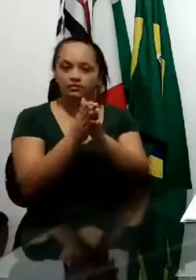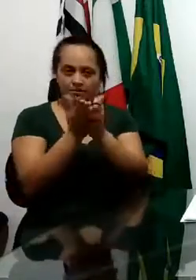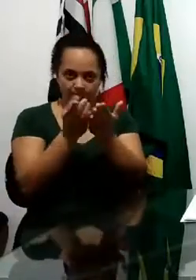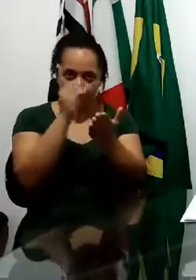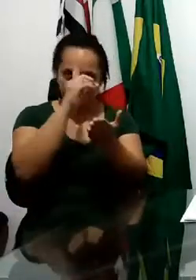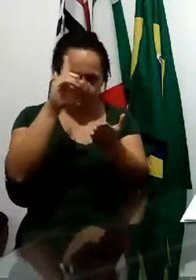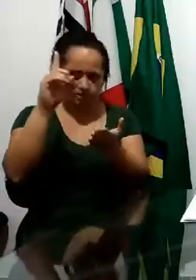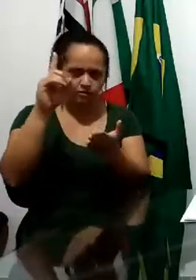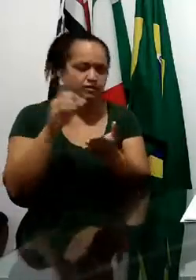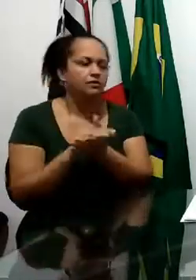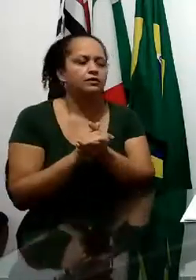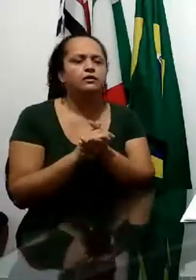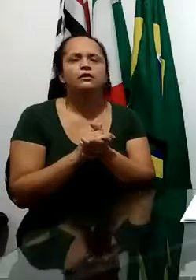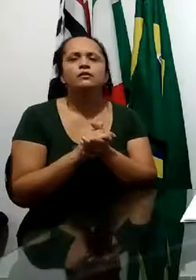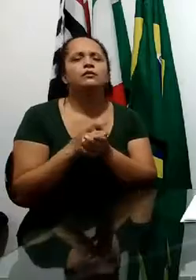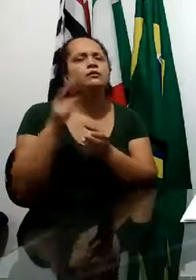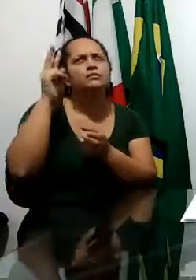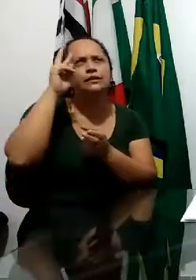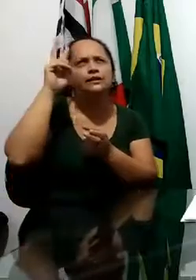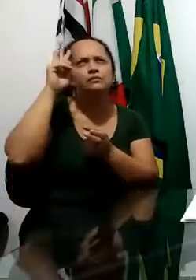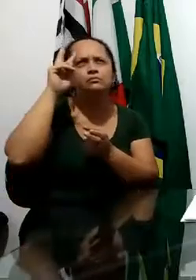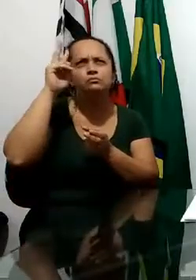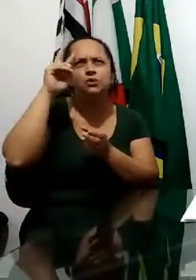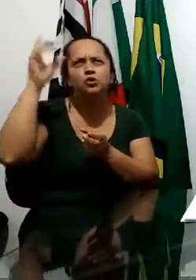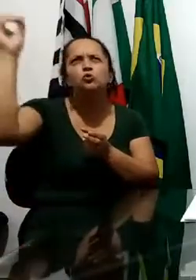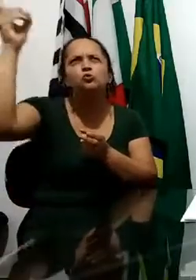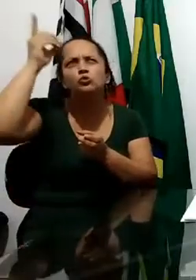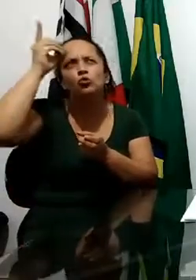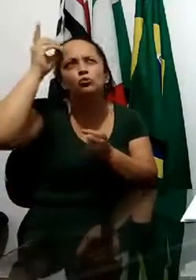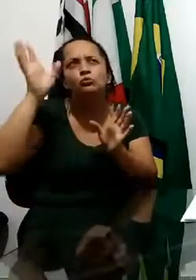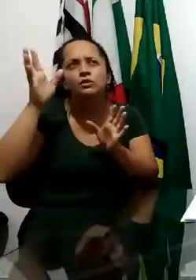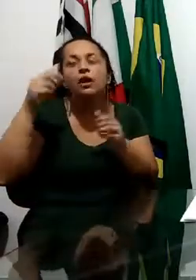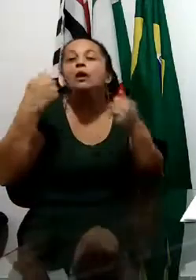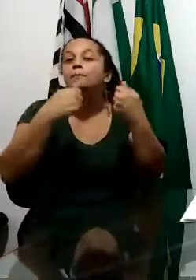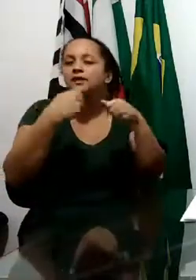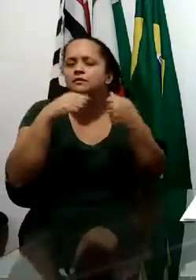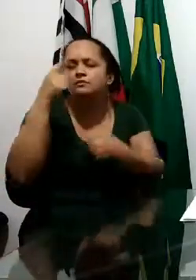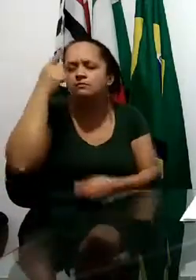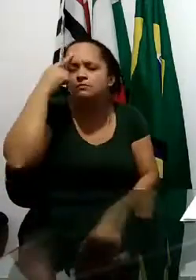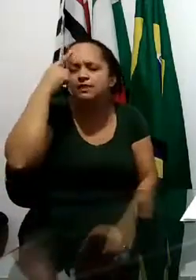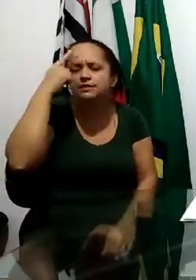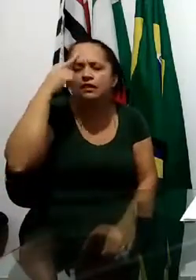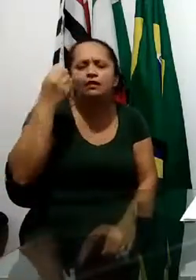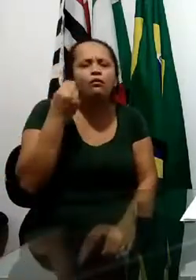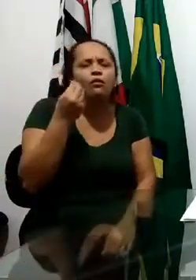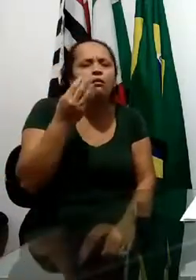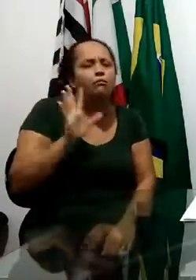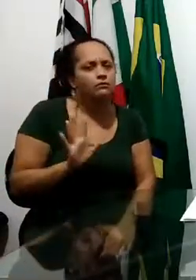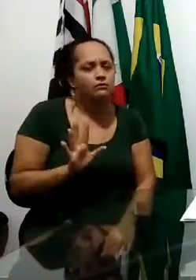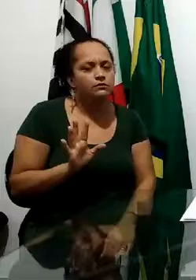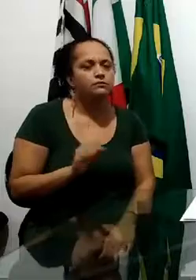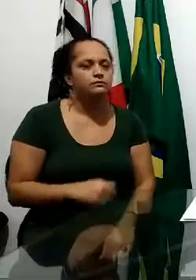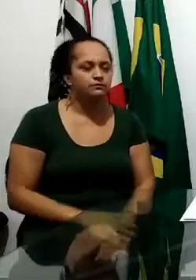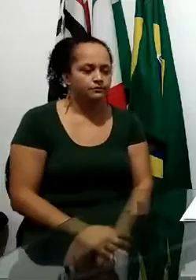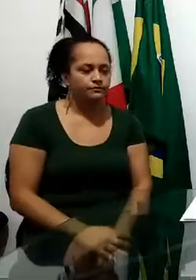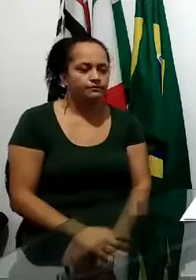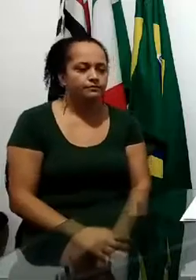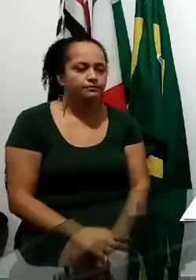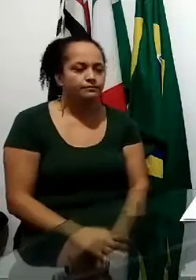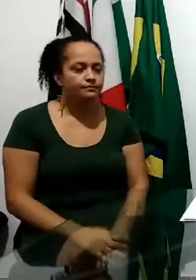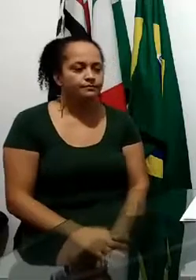talentos, vamos meditar nessa parábola. Nós lemos ela no início, né? E vamos fazer aqui